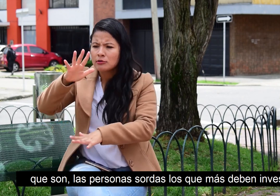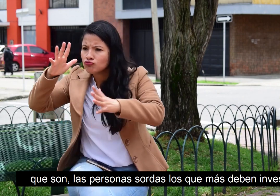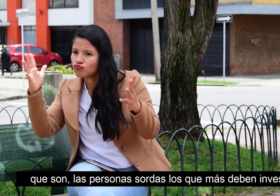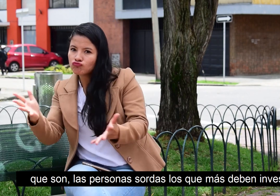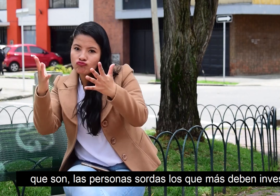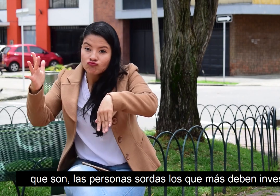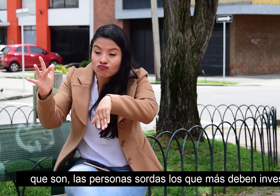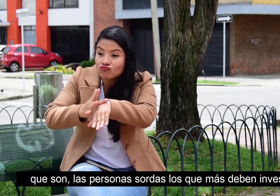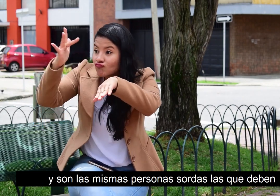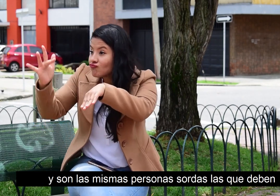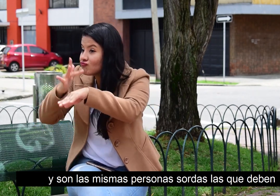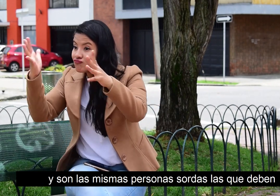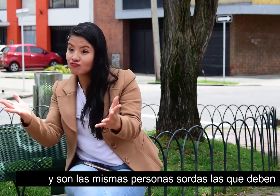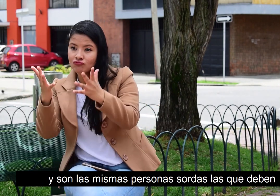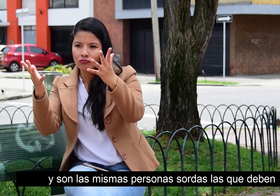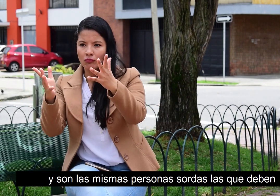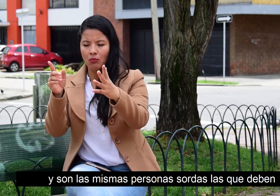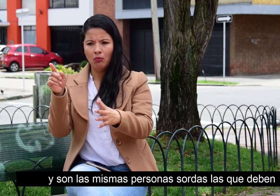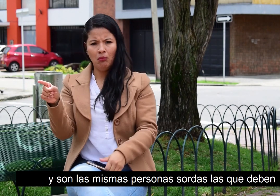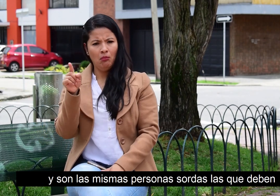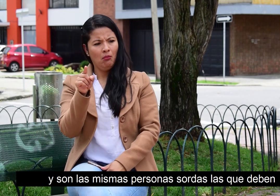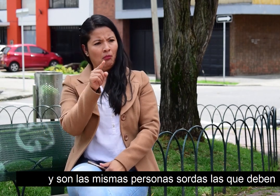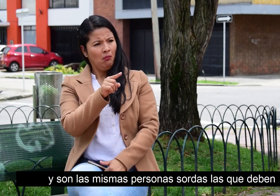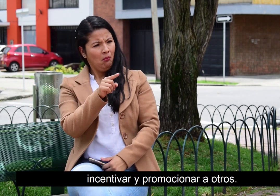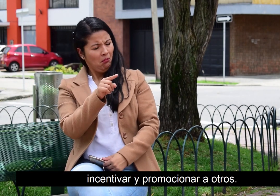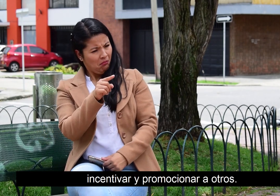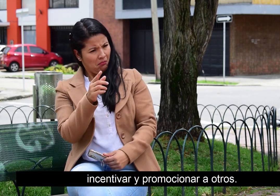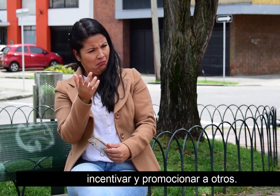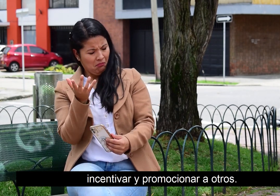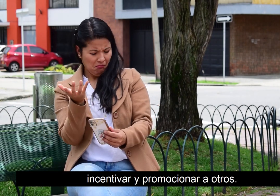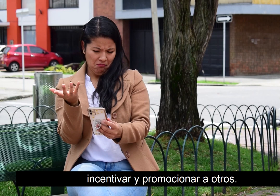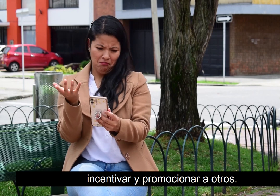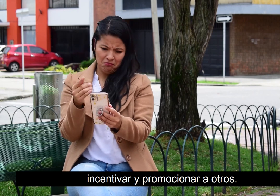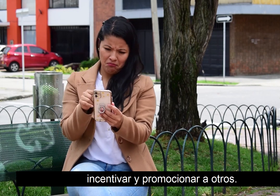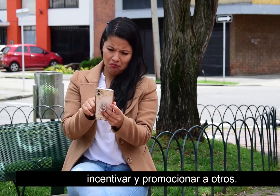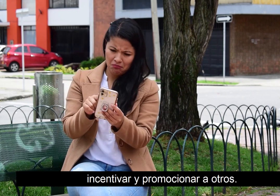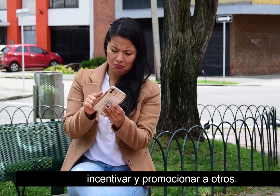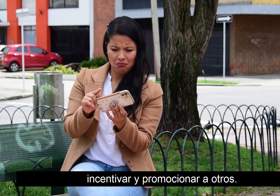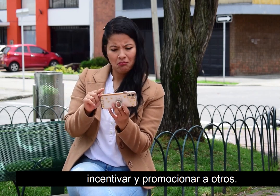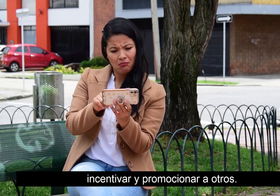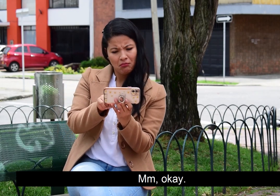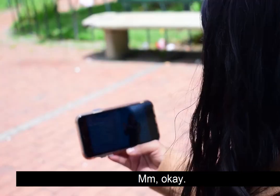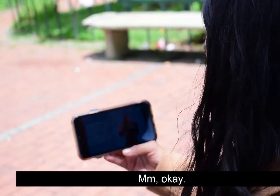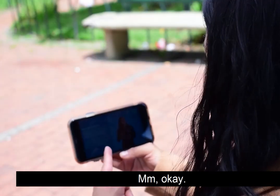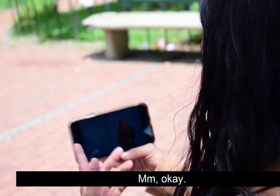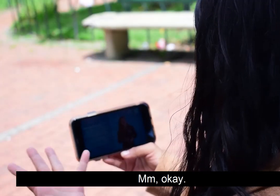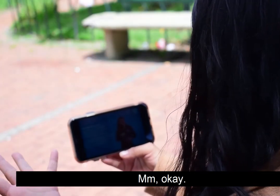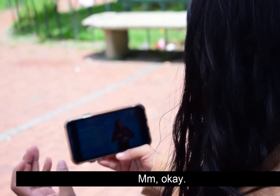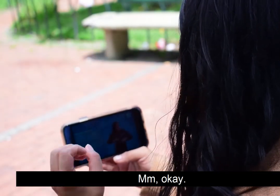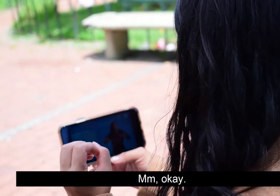investigar. Y son las mismas personas sordas las que deben incentivar y promocionar a otros. Mmm... ¡Ok!